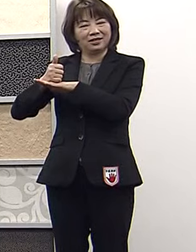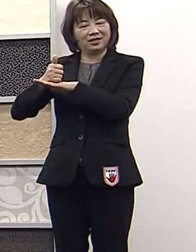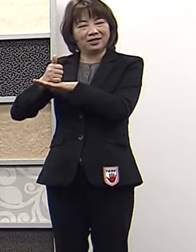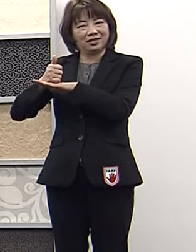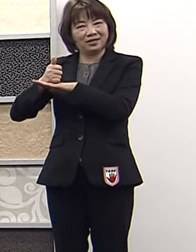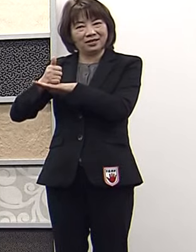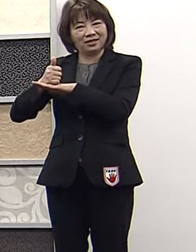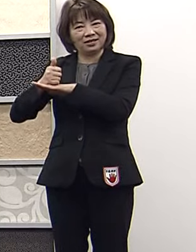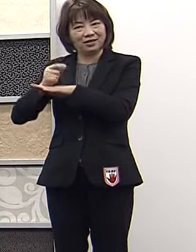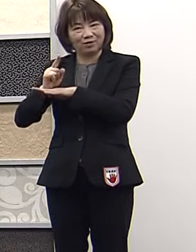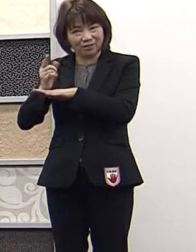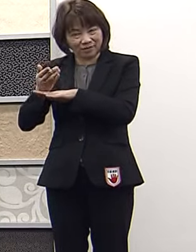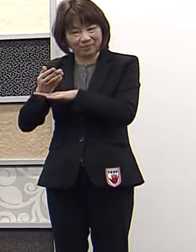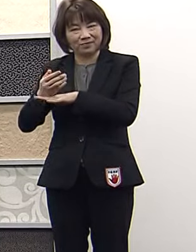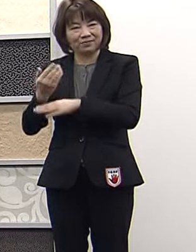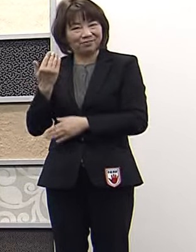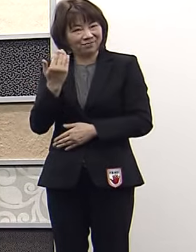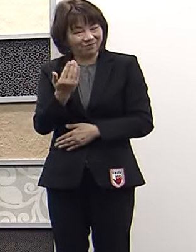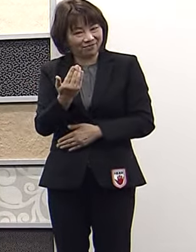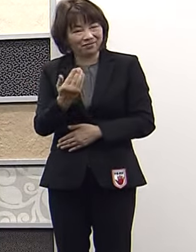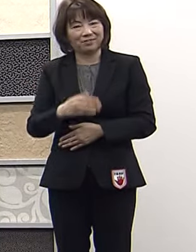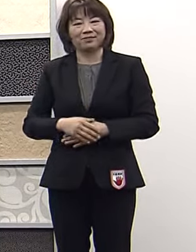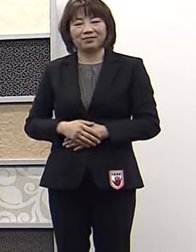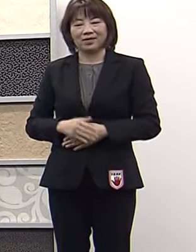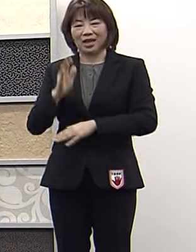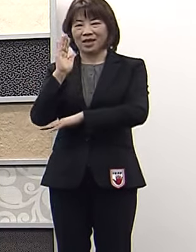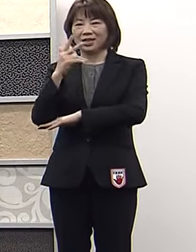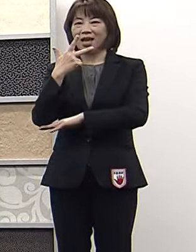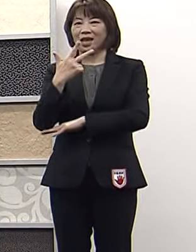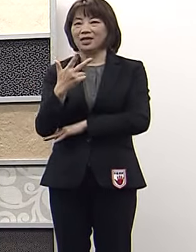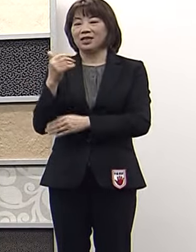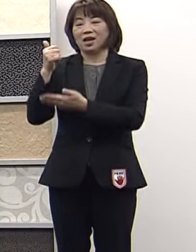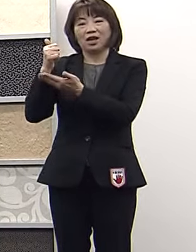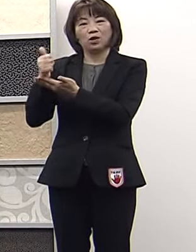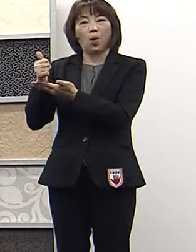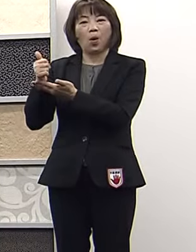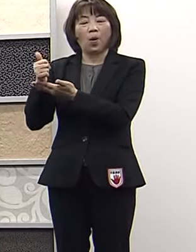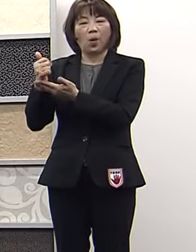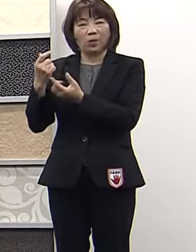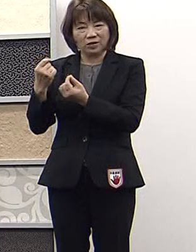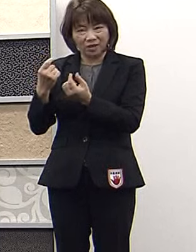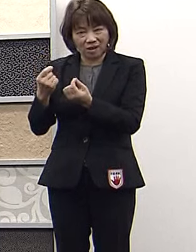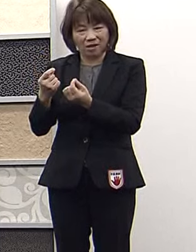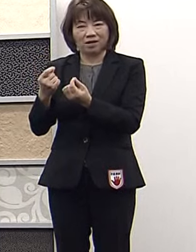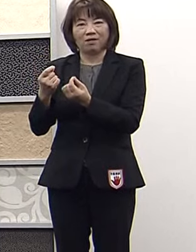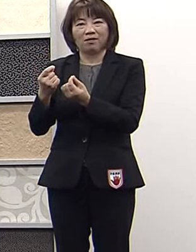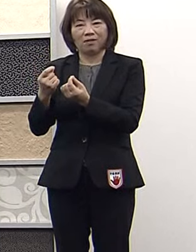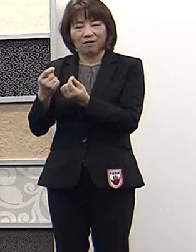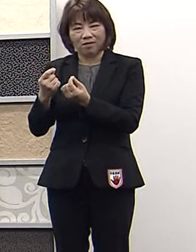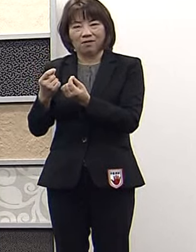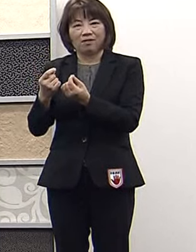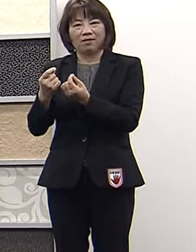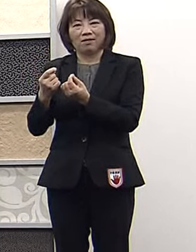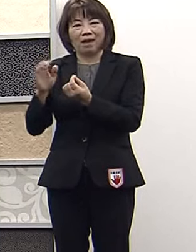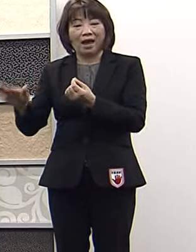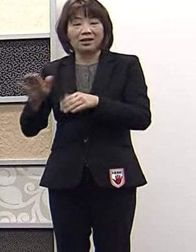どういう意味でしょうか。 身の処し方、政治家としての身の処し方、いくつかあるかと思うんですけれども、